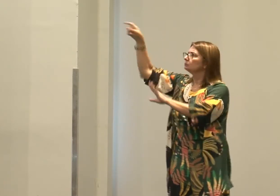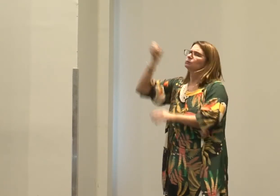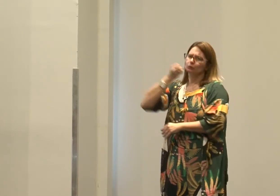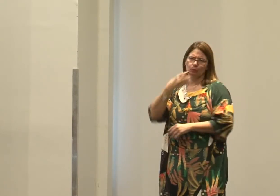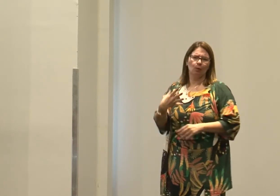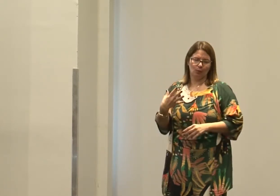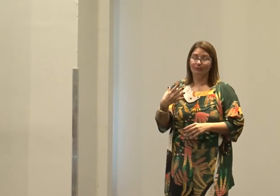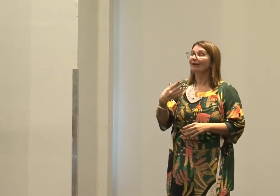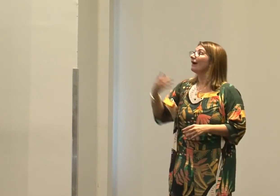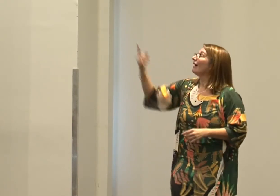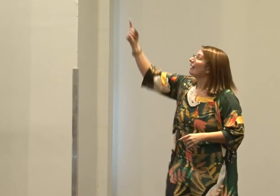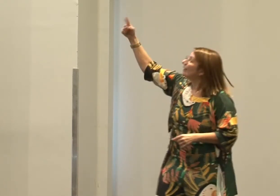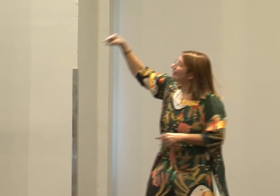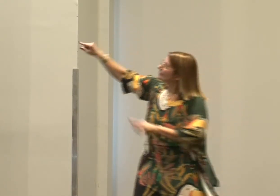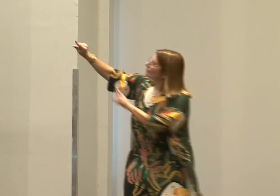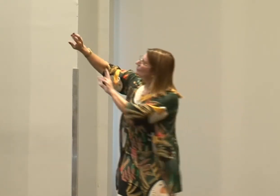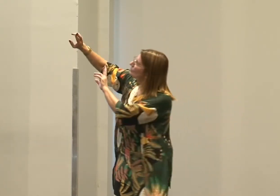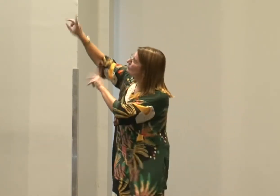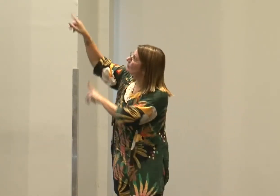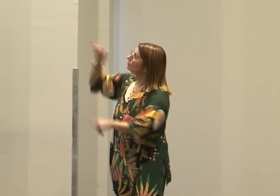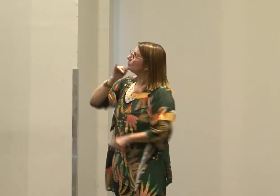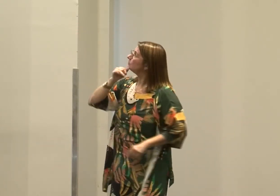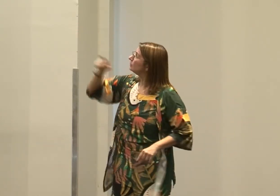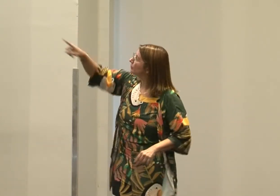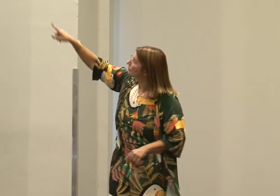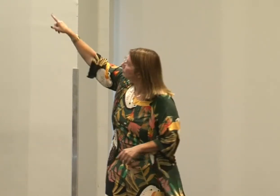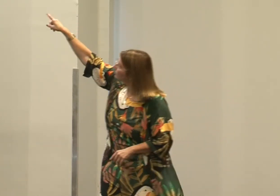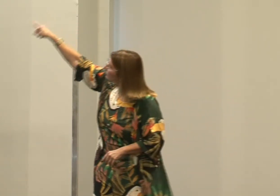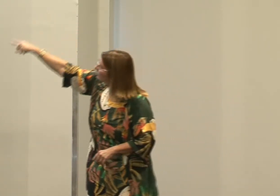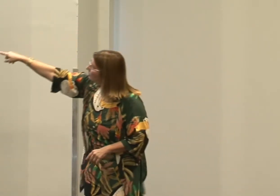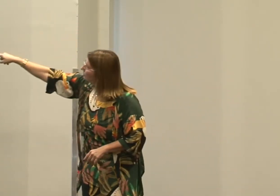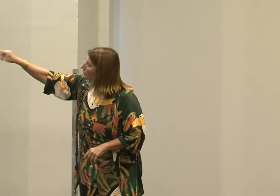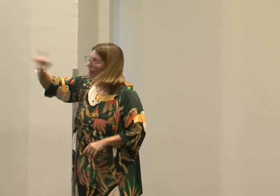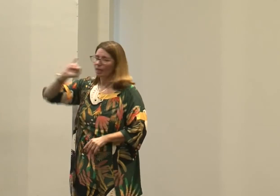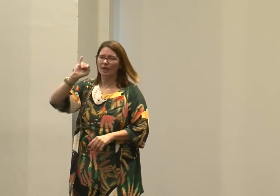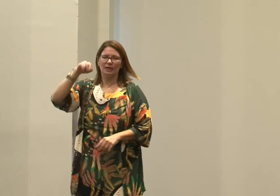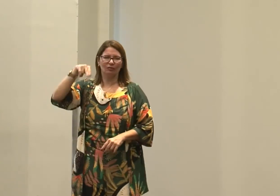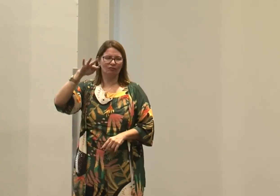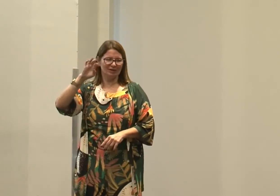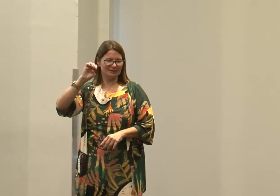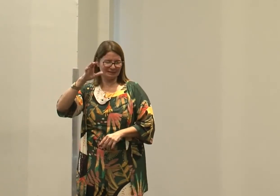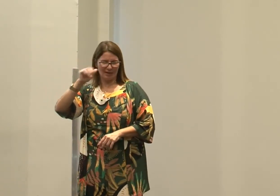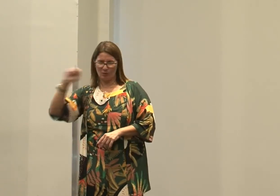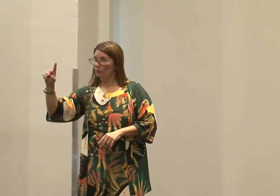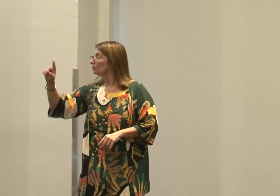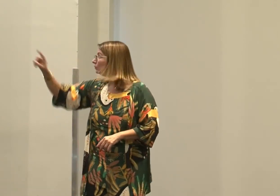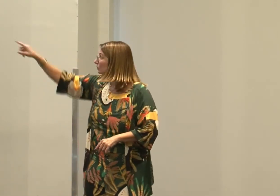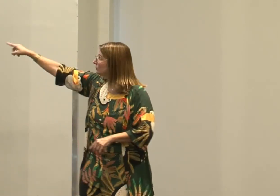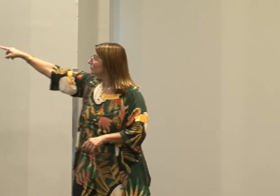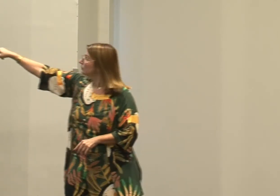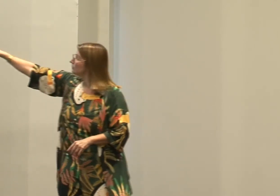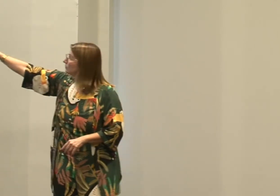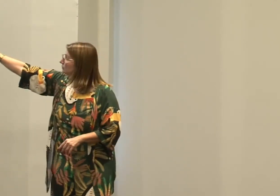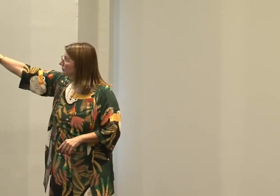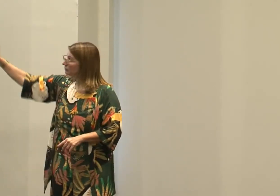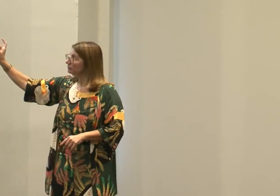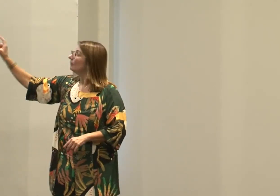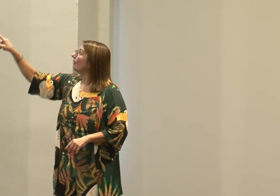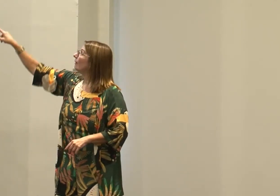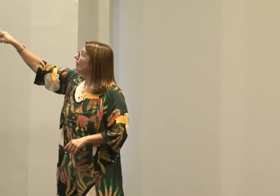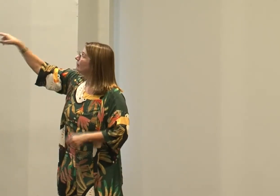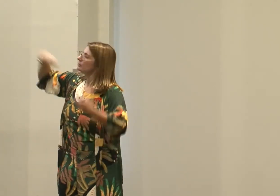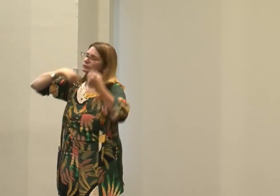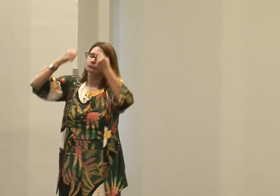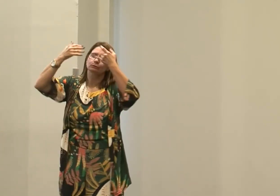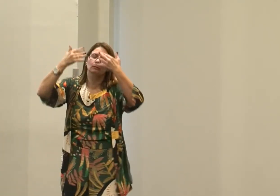não conseguiriam acompanhar. Para a academia, isso está perfeito, está adequado. Mas aqui a gente faz uma coisa sobre o termo infecção,